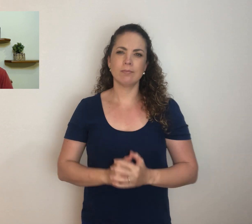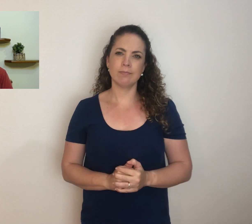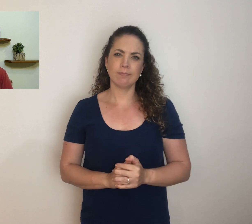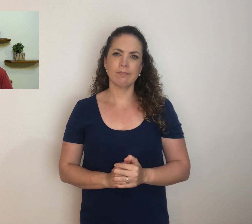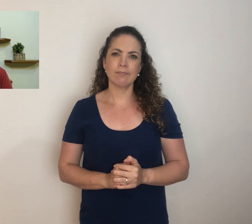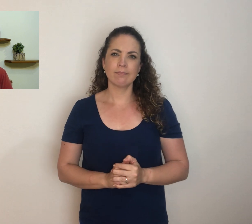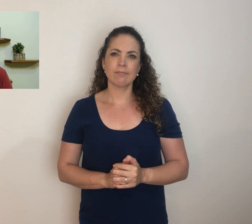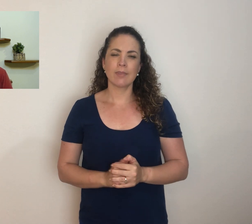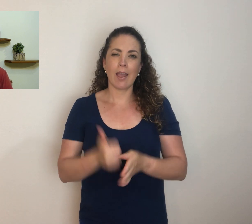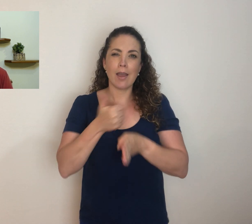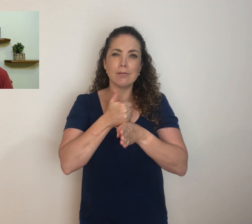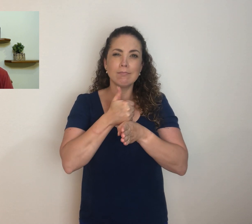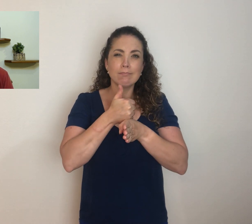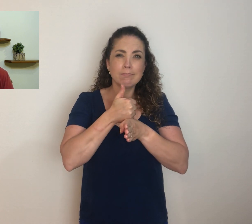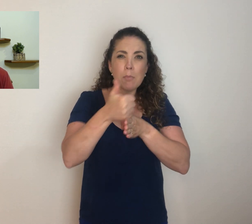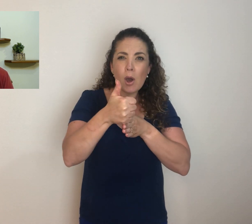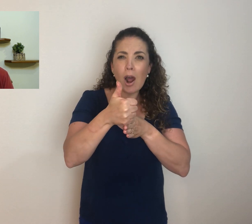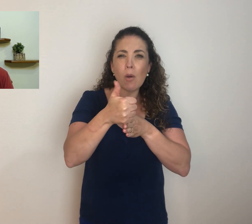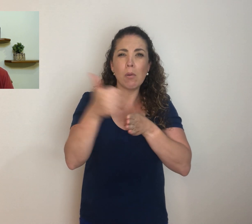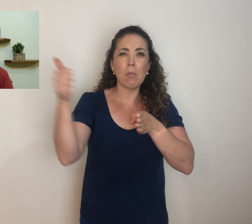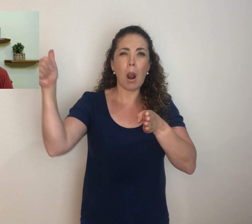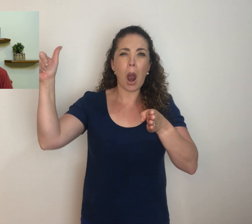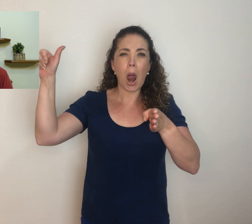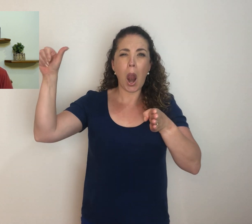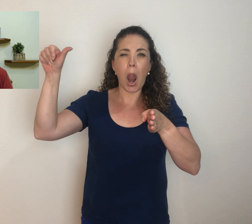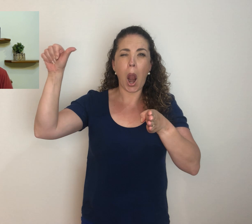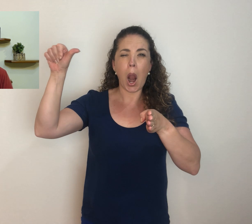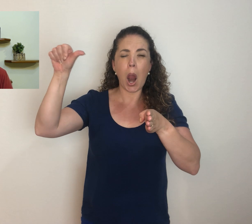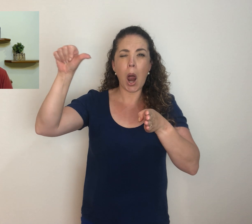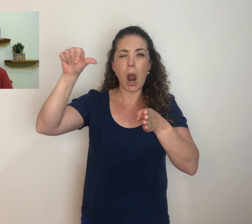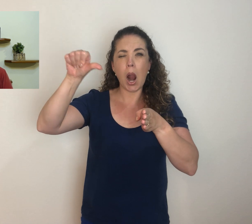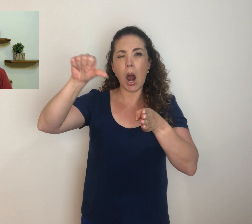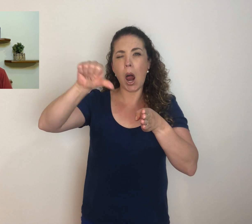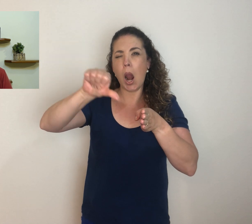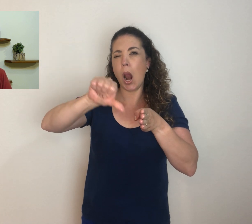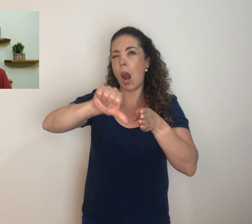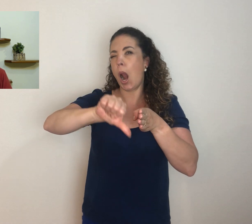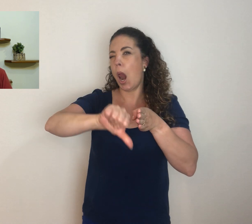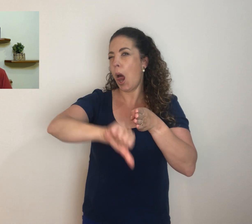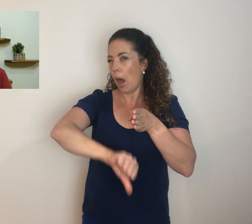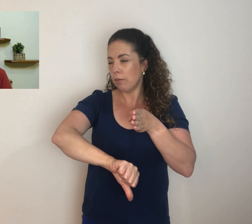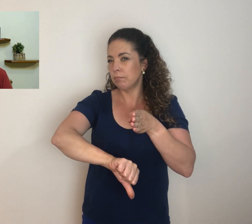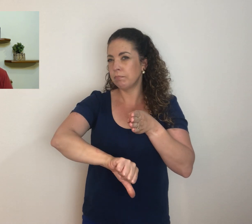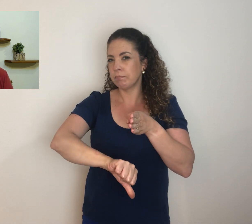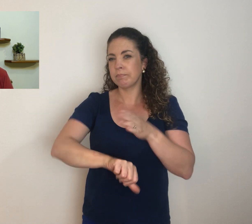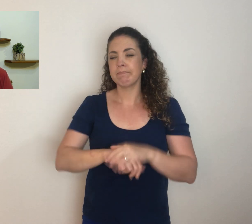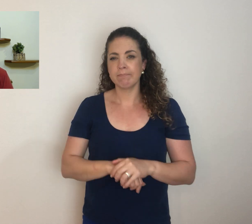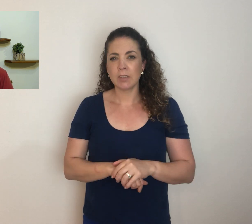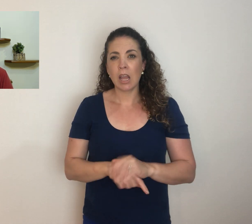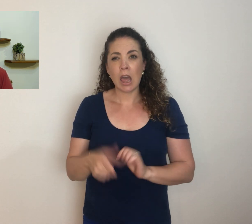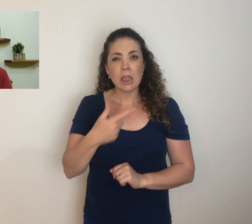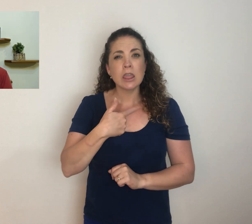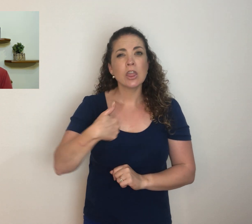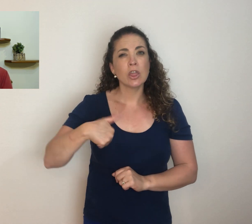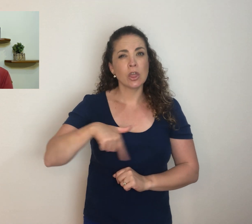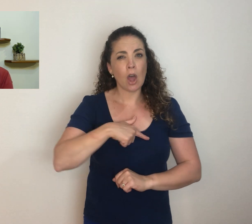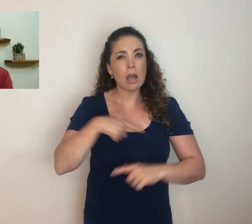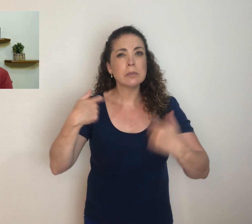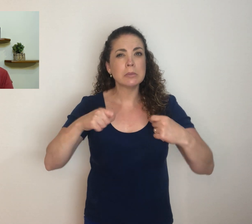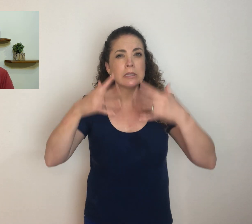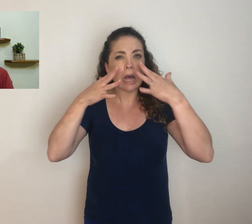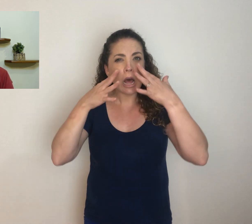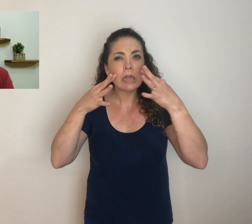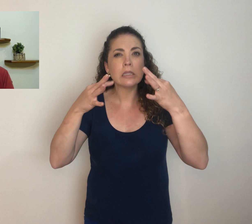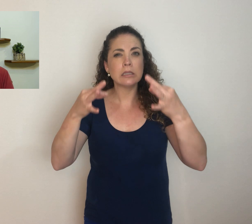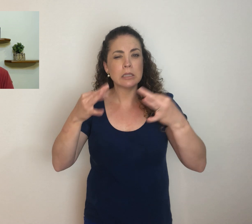dias. A gente deve saber, irmãos, que essa degradação é algo